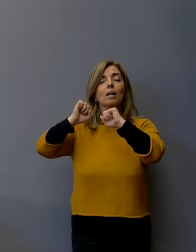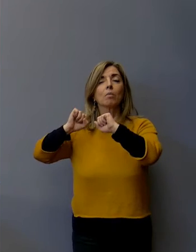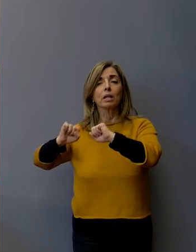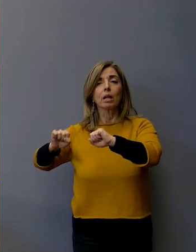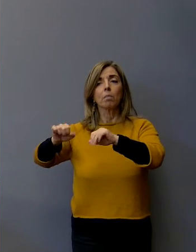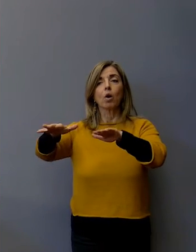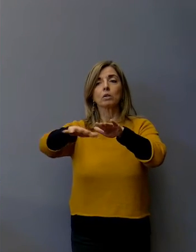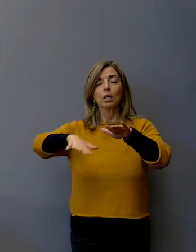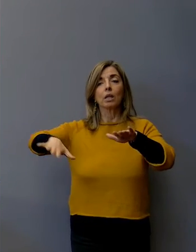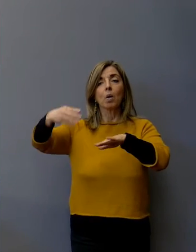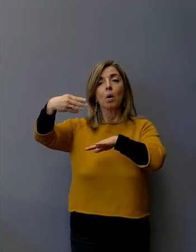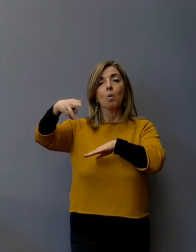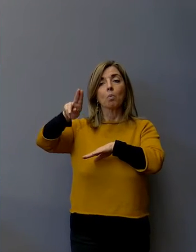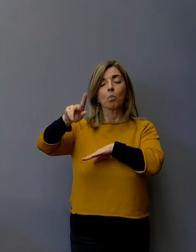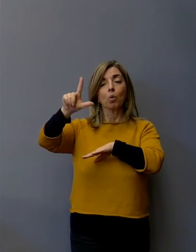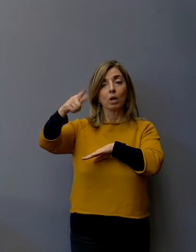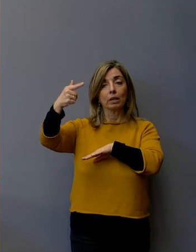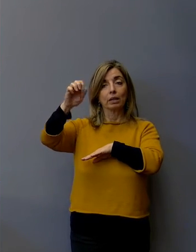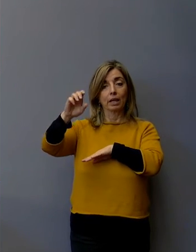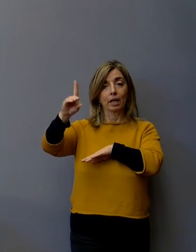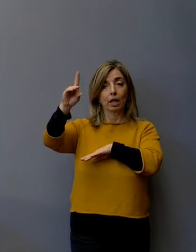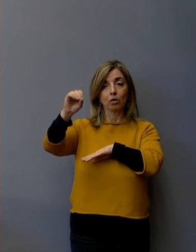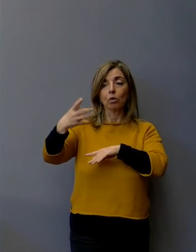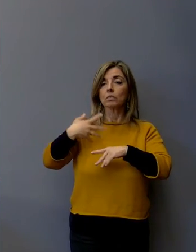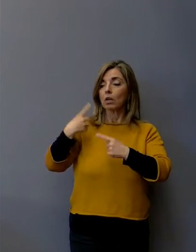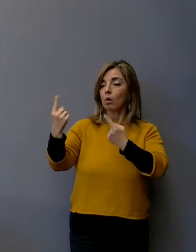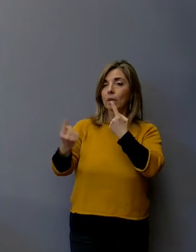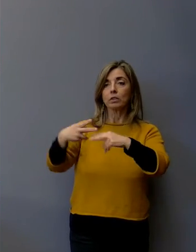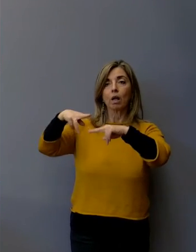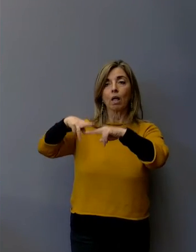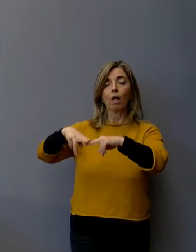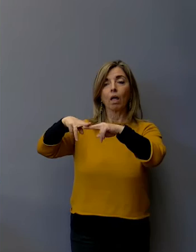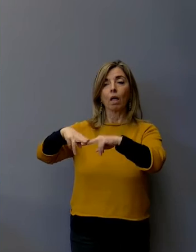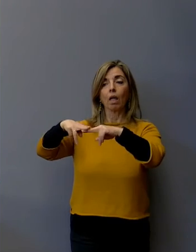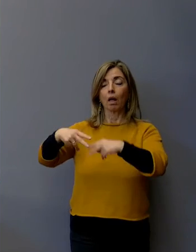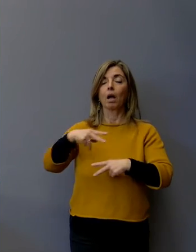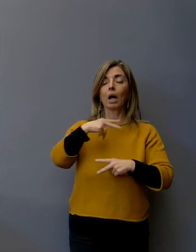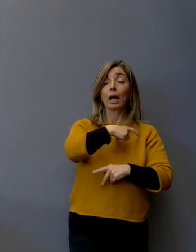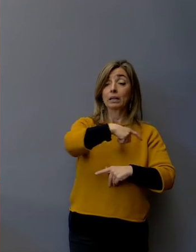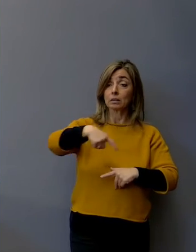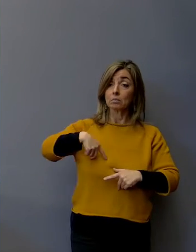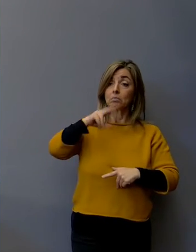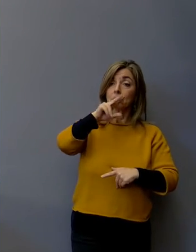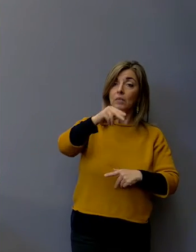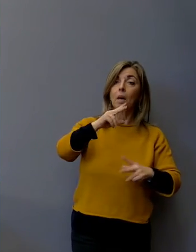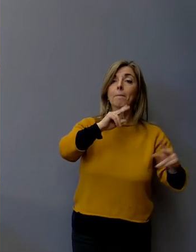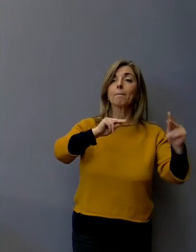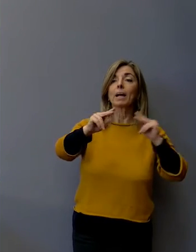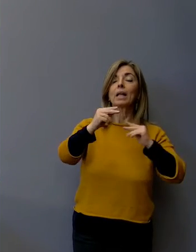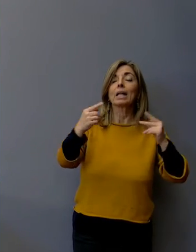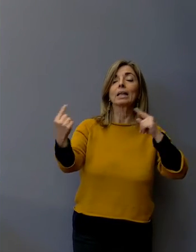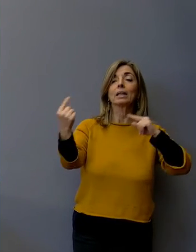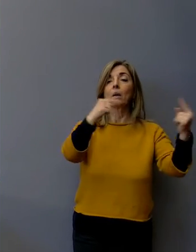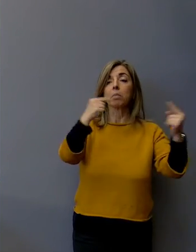enac abbiamo ascoltato il sindaco in televisione parlare di dibattito pubblico noi più umilmente aspettiamo una commissione consiliare da settembre del